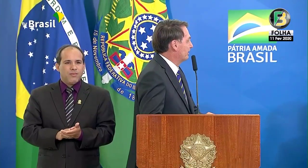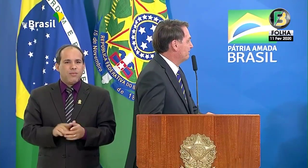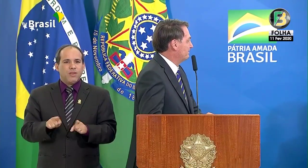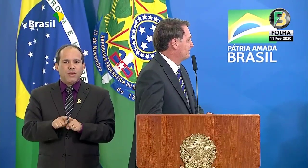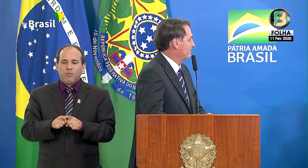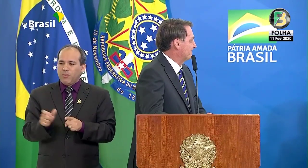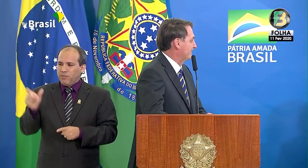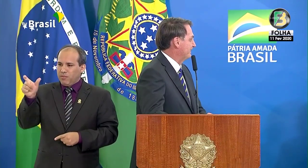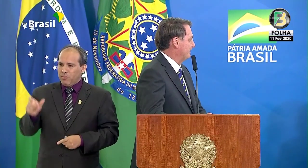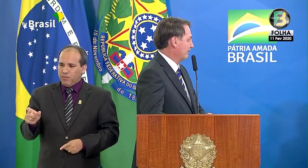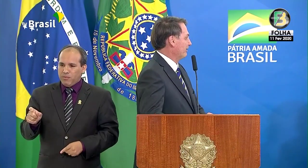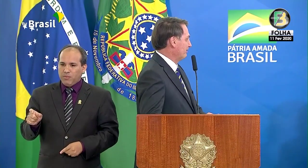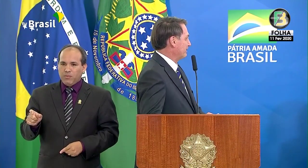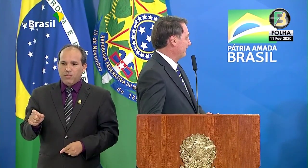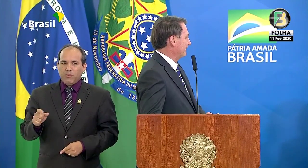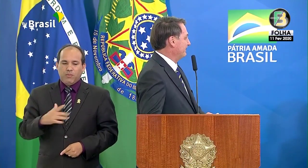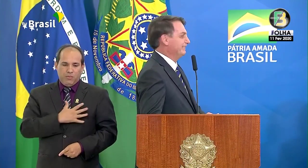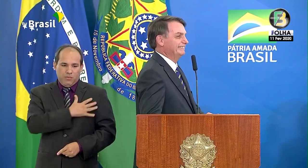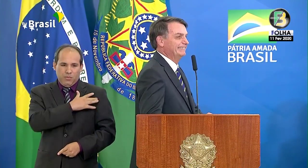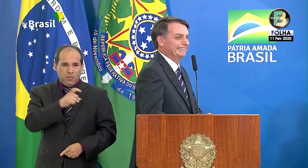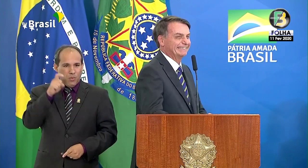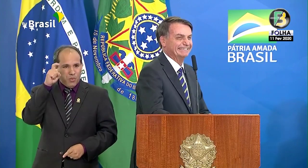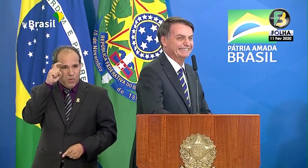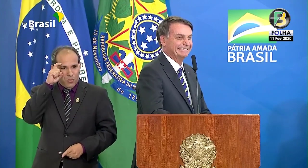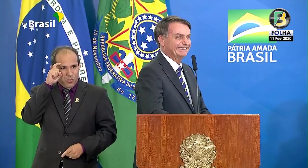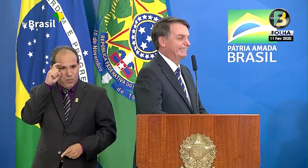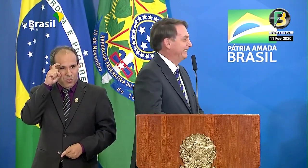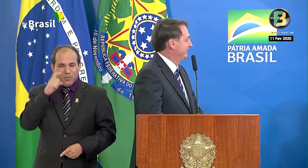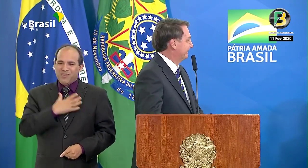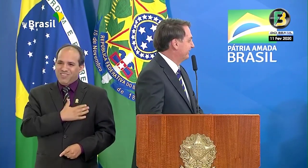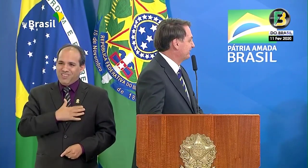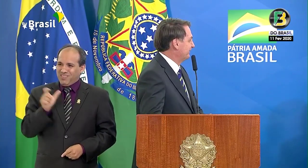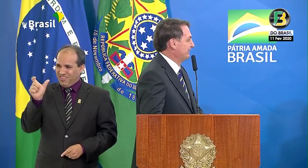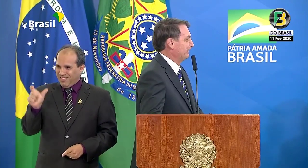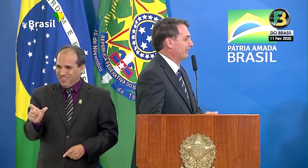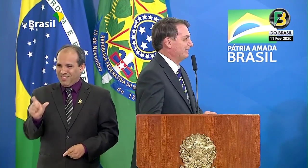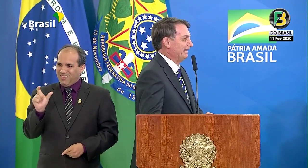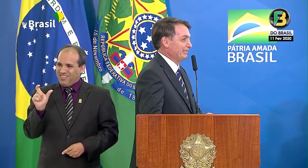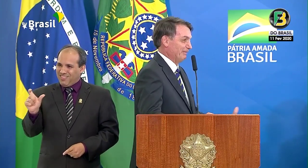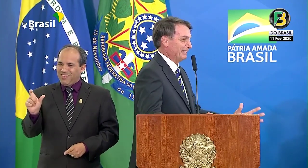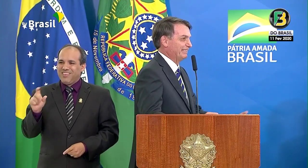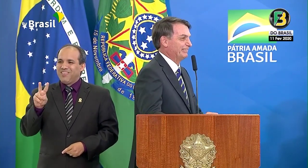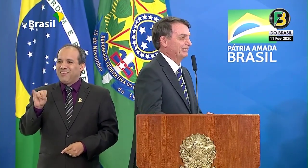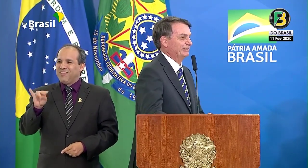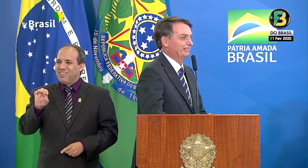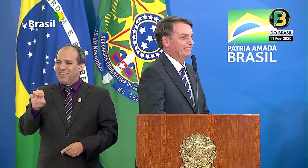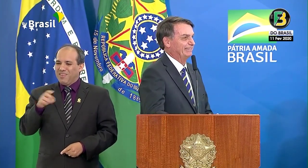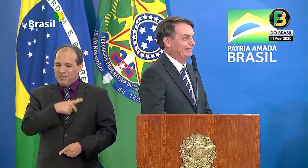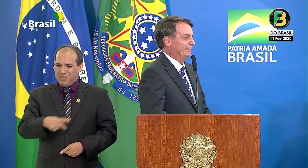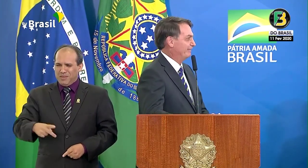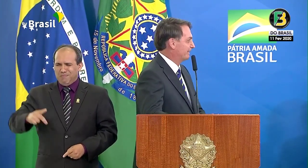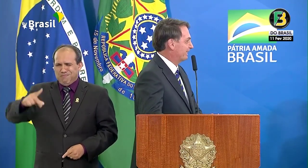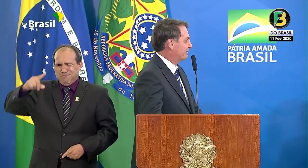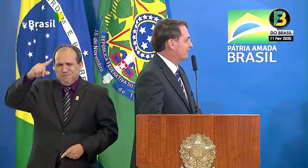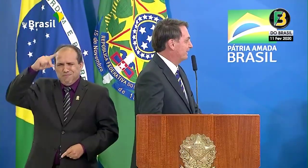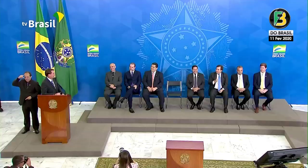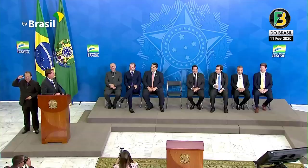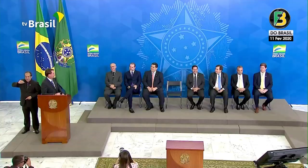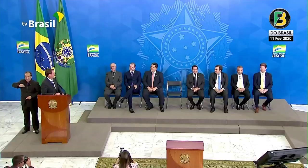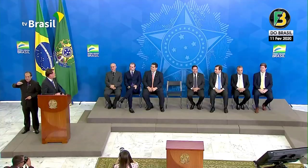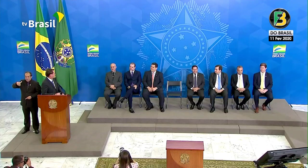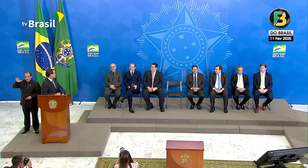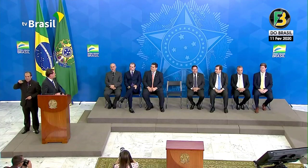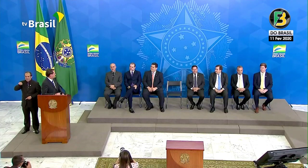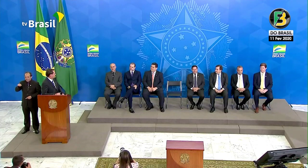Prezado Mourão, agora posso falar assim, né? Nosso vice-presidente mais antigo, uma